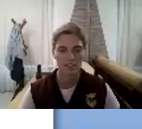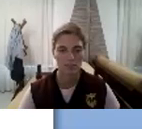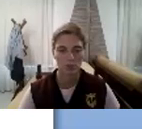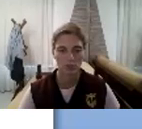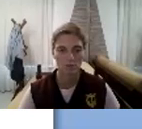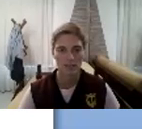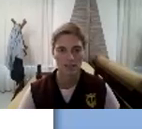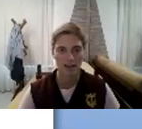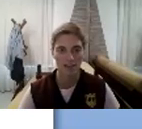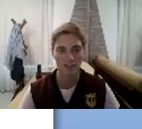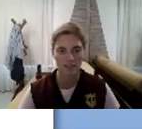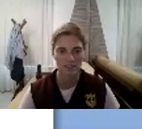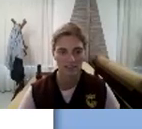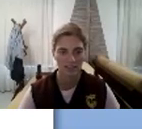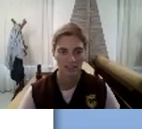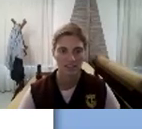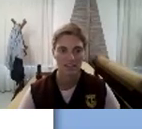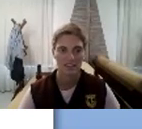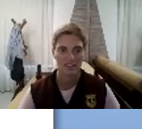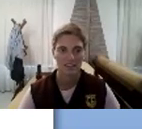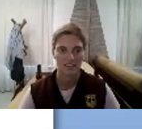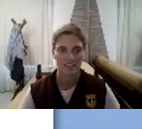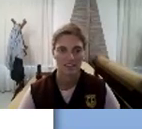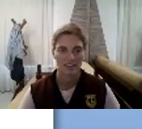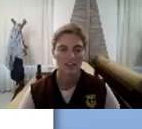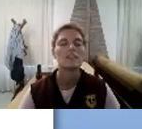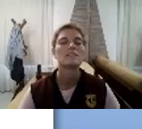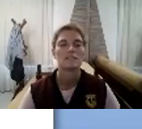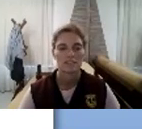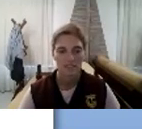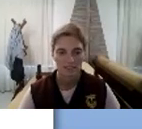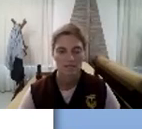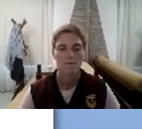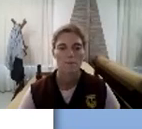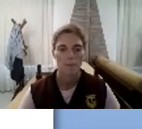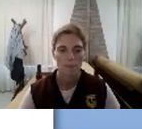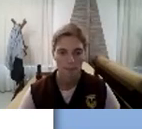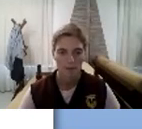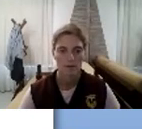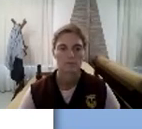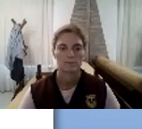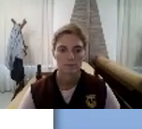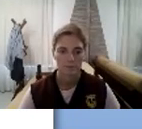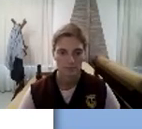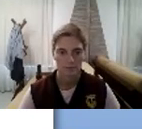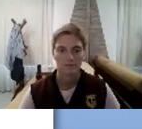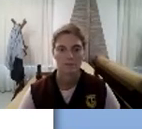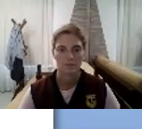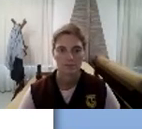Ahí tiene un montón de comida, es grande. Claro, come también el alimento balanceado, que es la comida que comen los perritos. Y acá